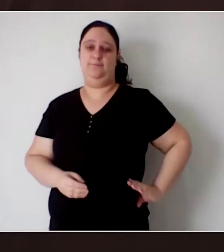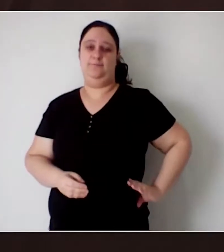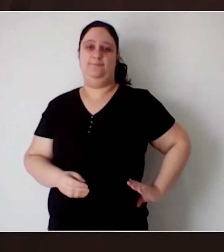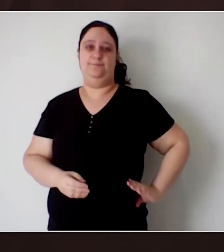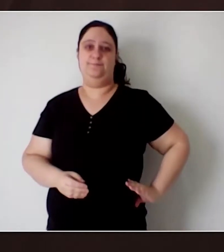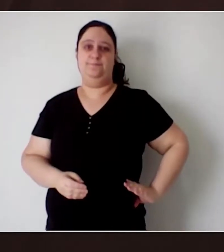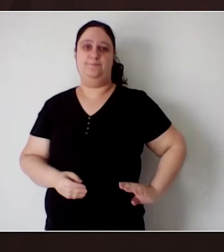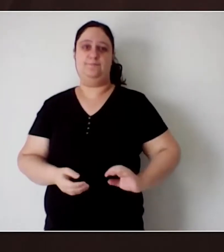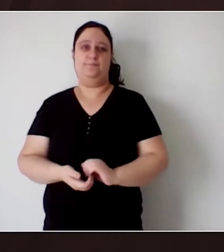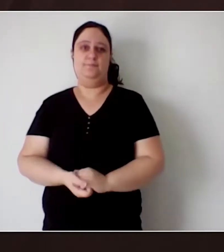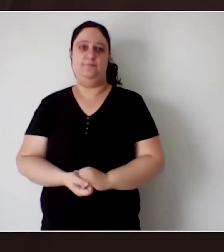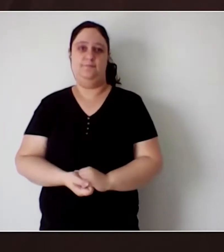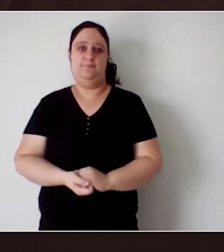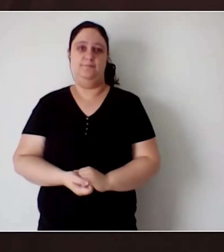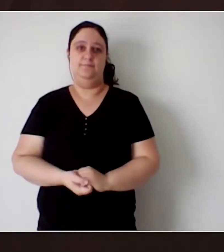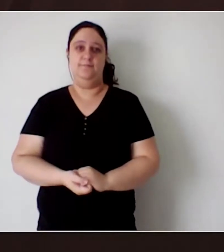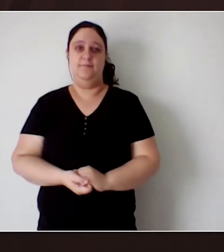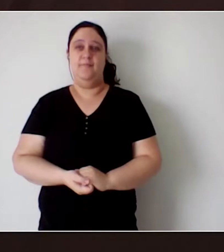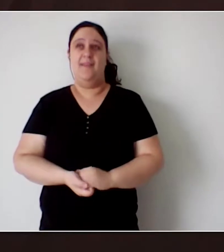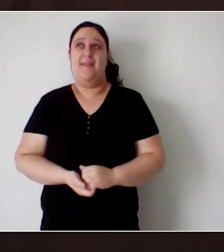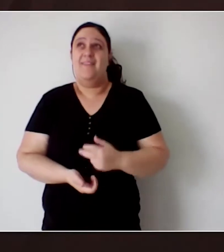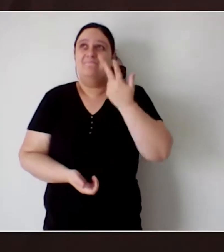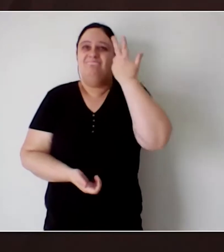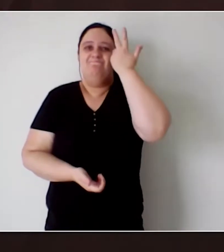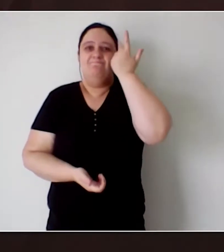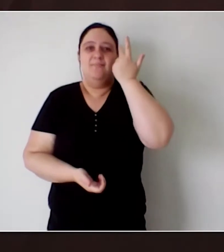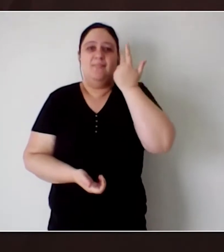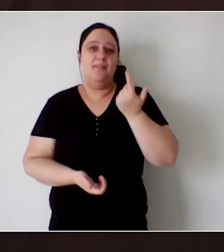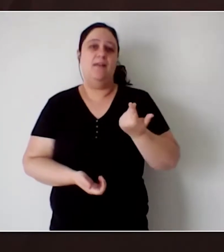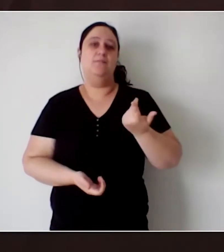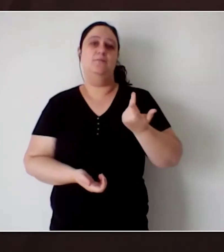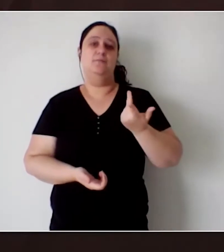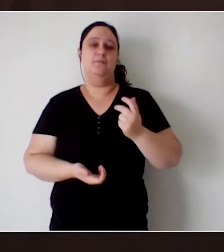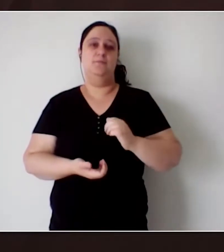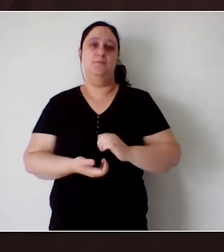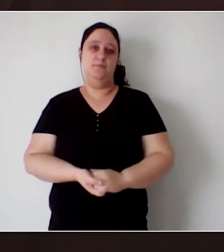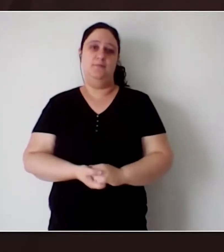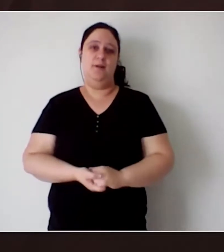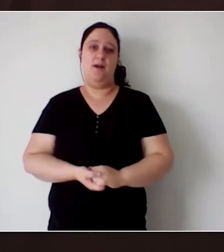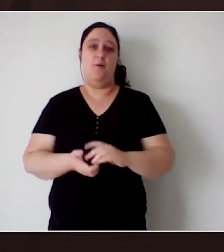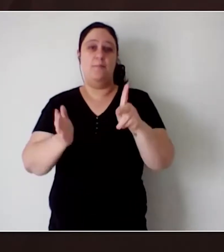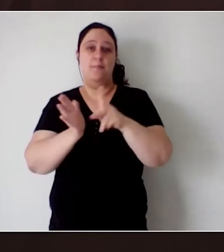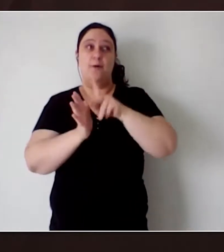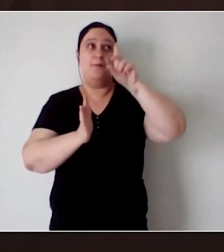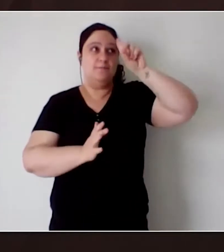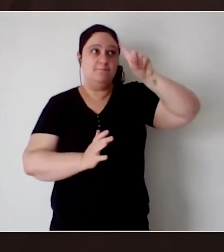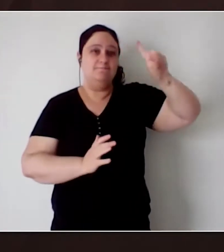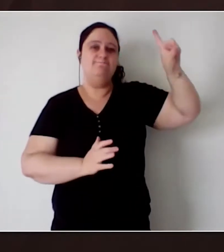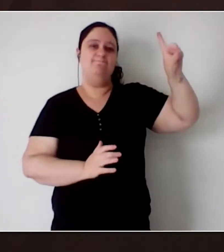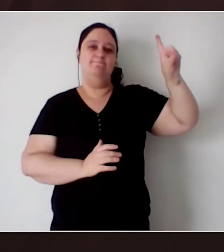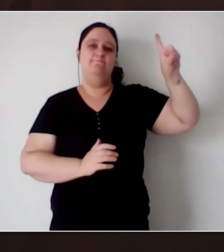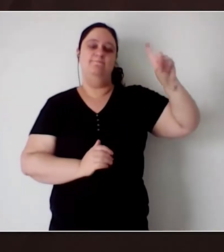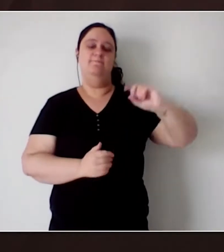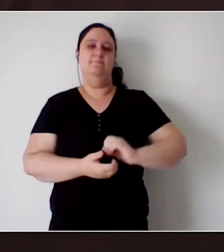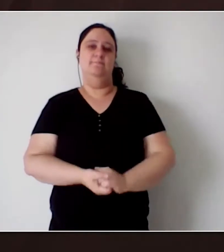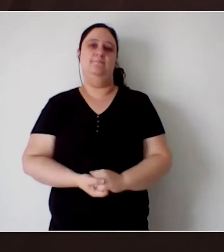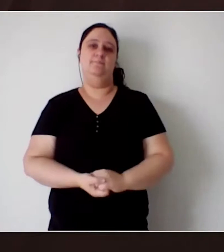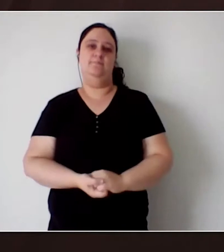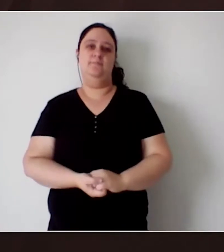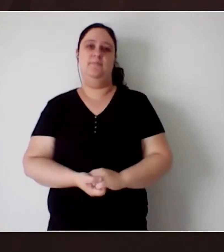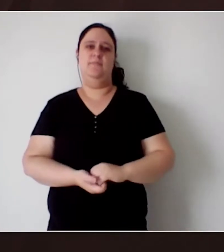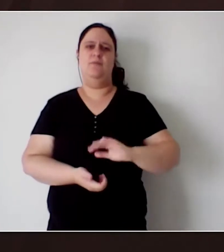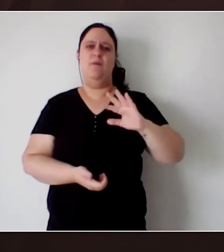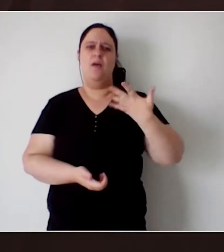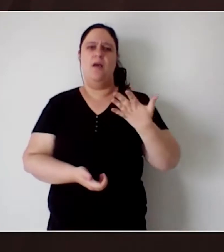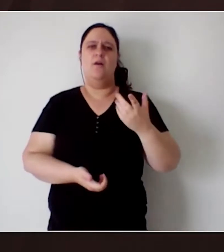É uma coisa orgânica, uma coisa celestial, uma coisa divina. Aí que aconteceu? Deus então